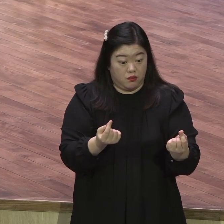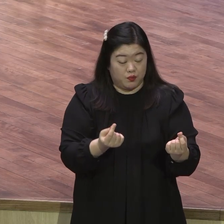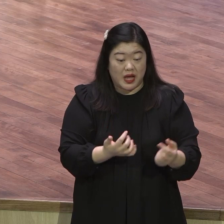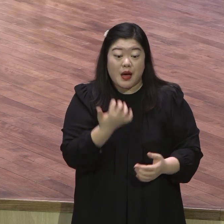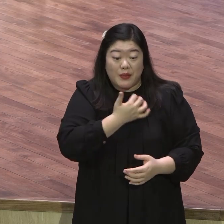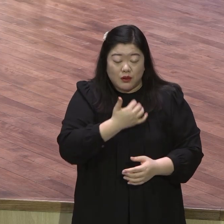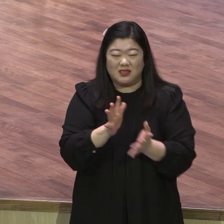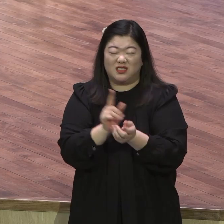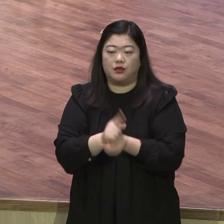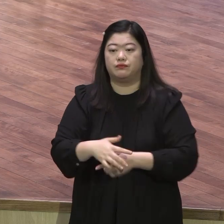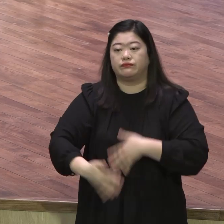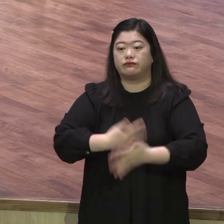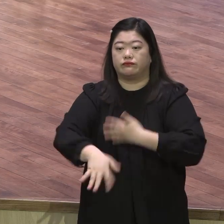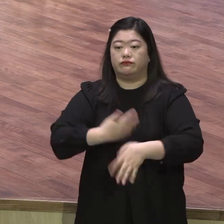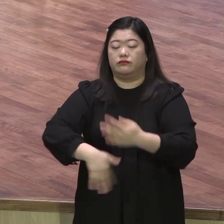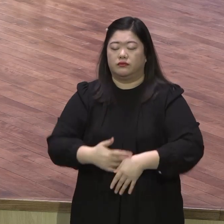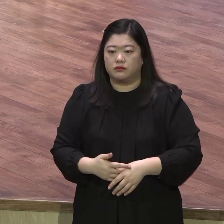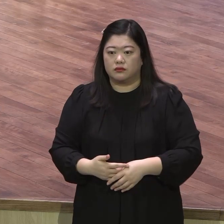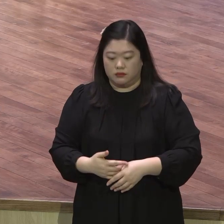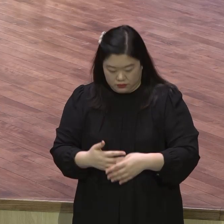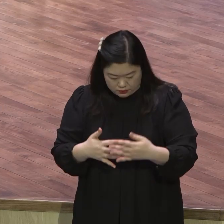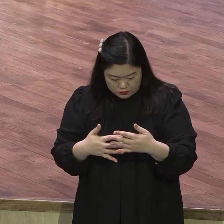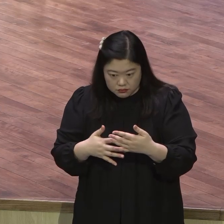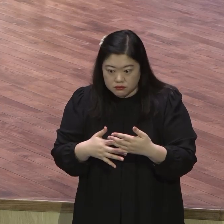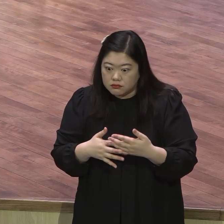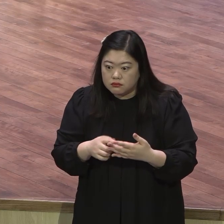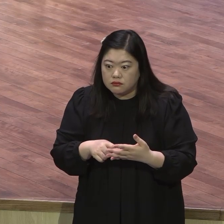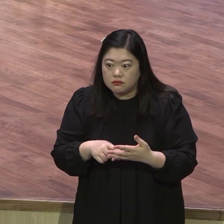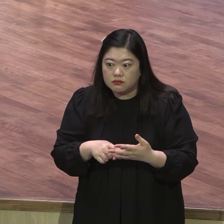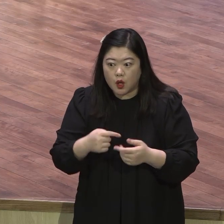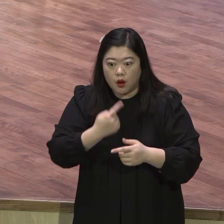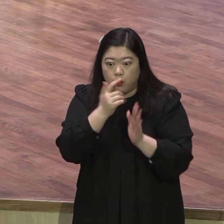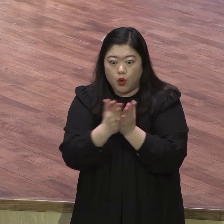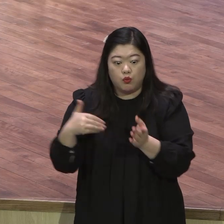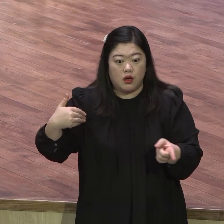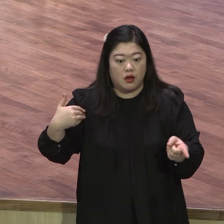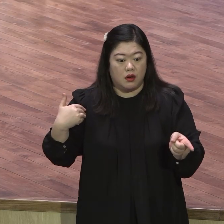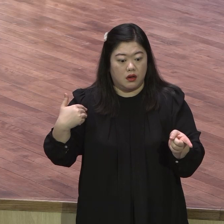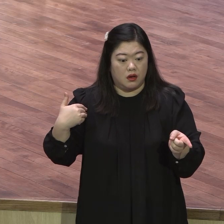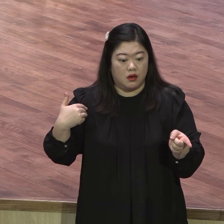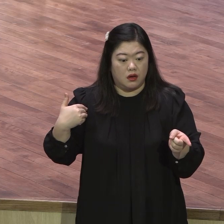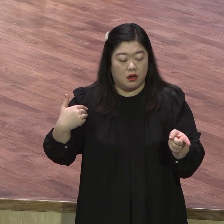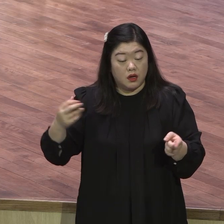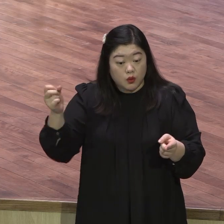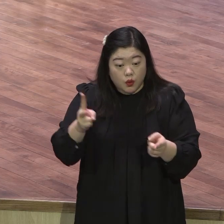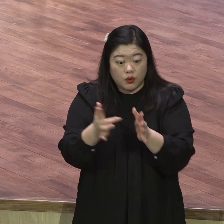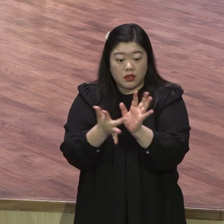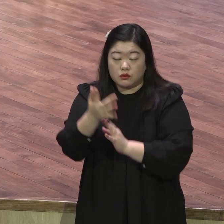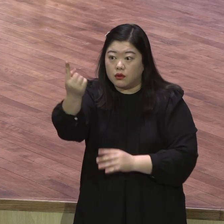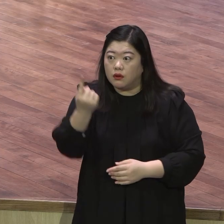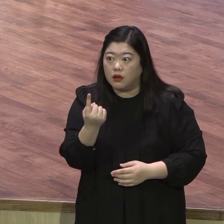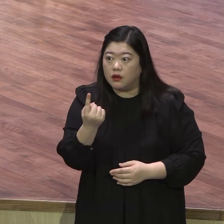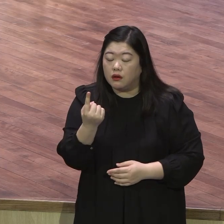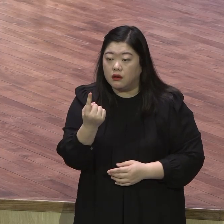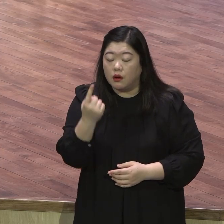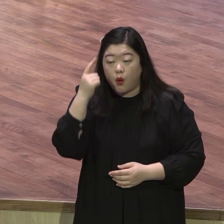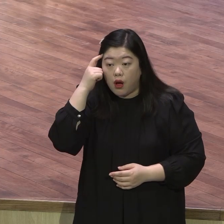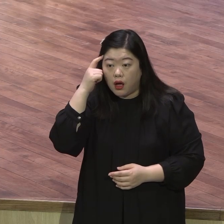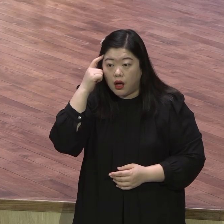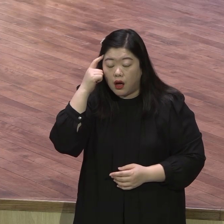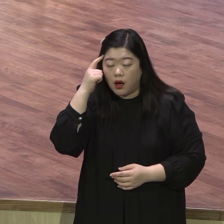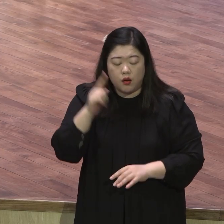예수님이 이 땅에 왜 오셨는지 오신 목적에 대해서 전혀 감각이 없었어요. 몰랐어요.